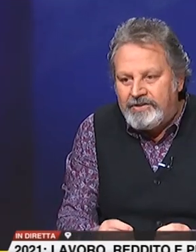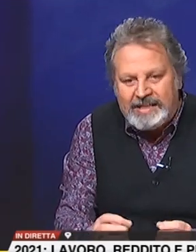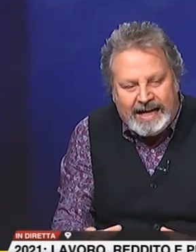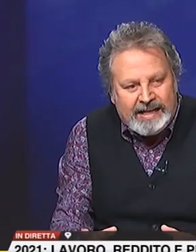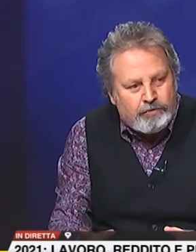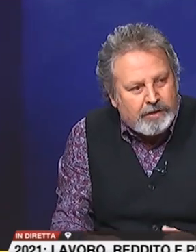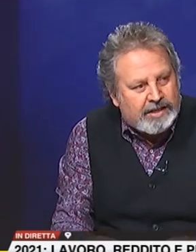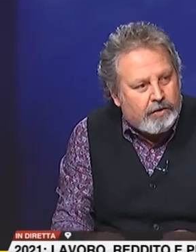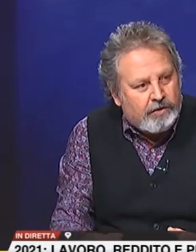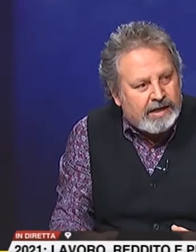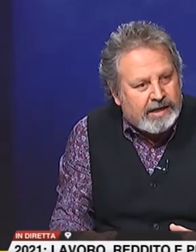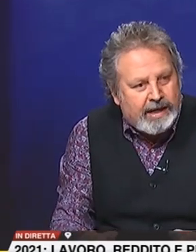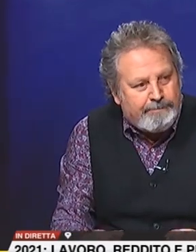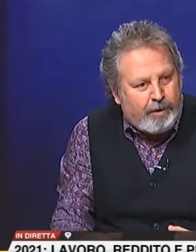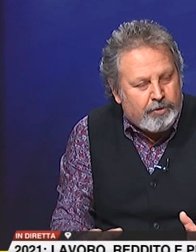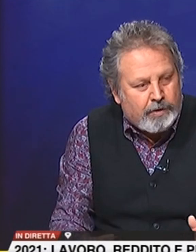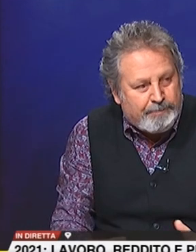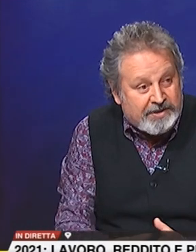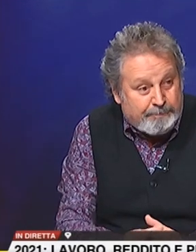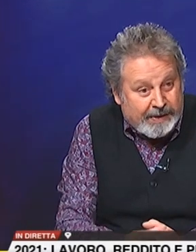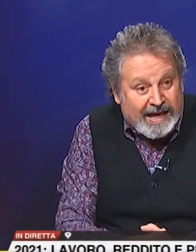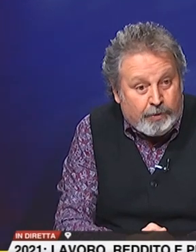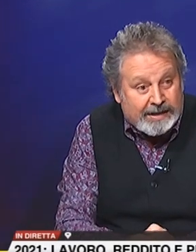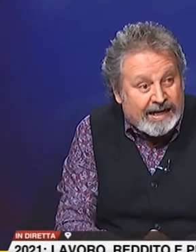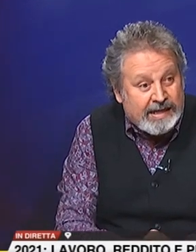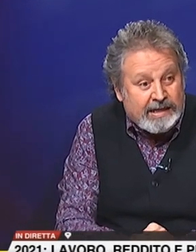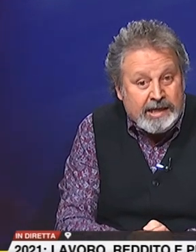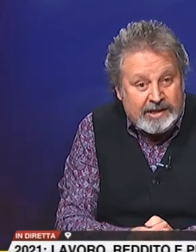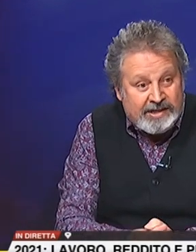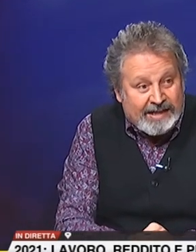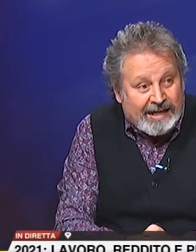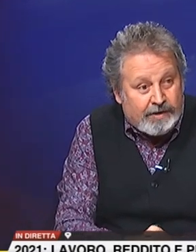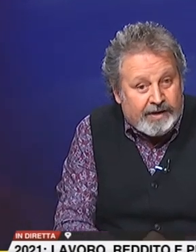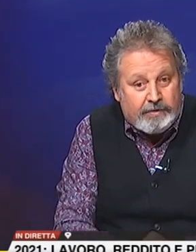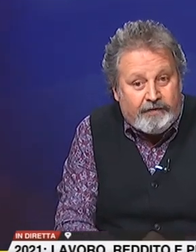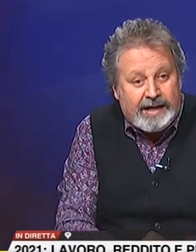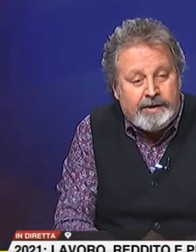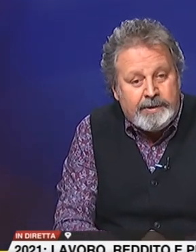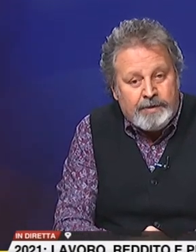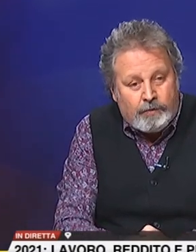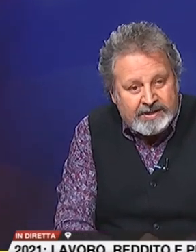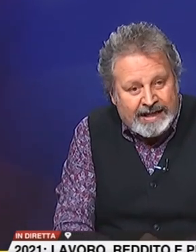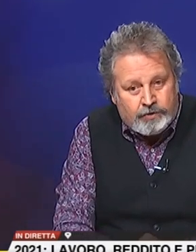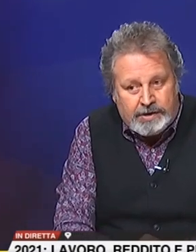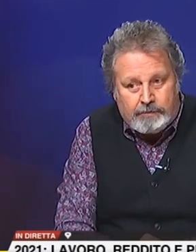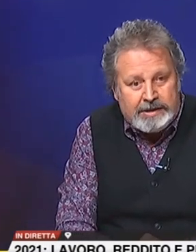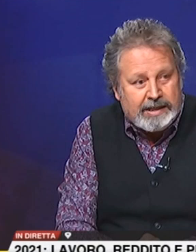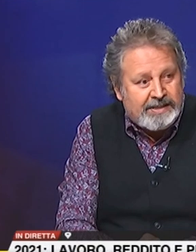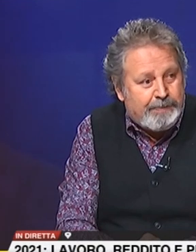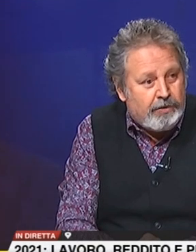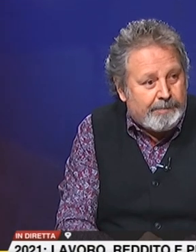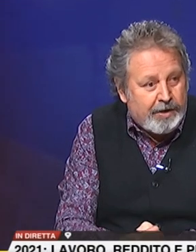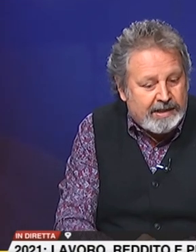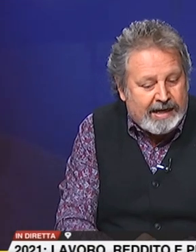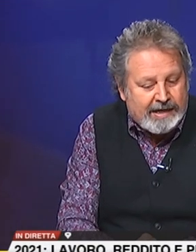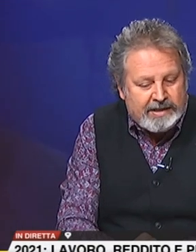a cincisliare su queste cose che il popolo non capisce. Speriamo che Draghi sia in grado davvero di fare quel salto di qualità,